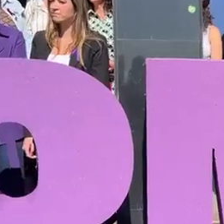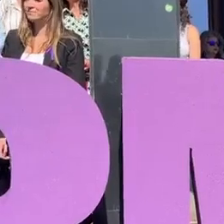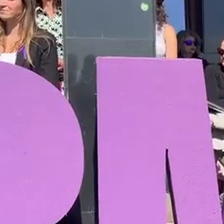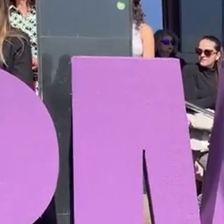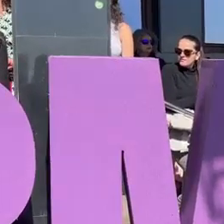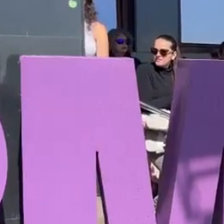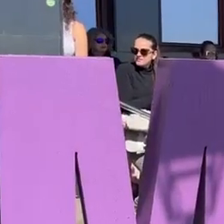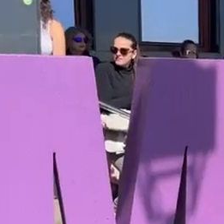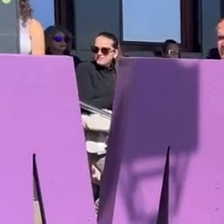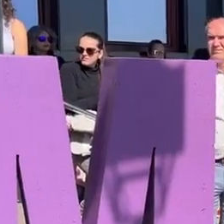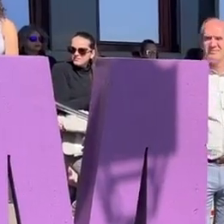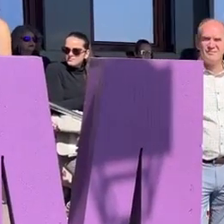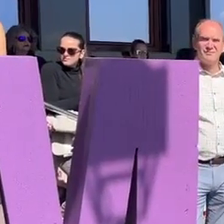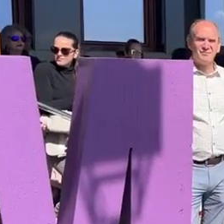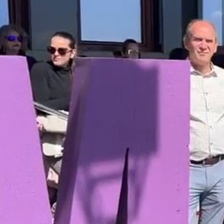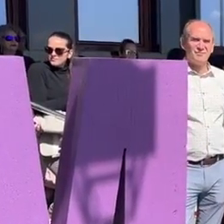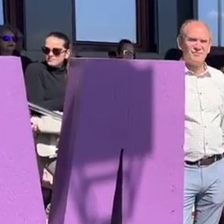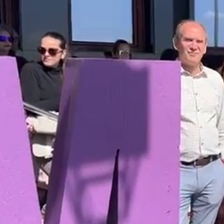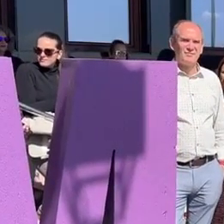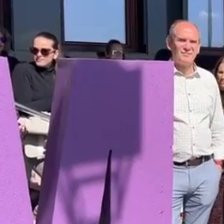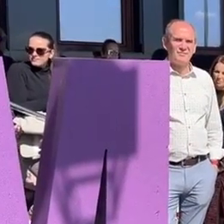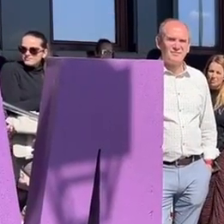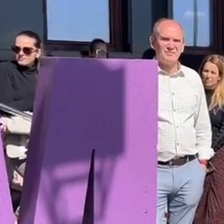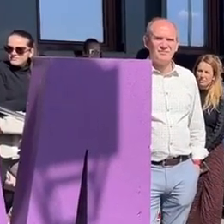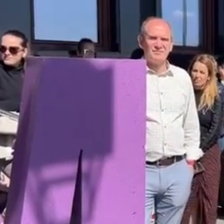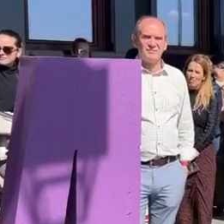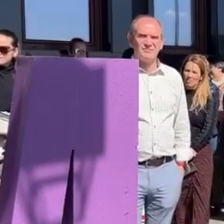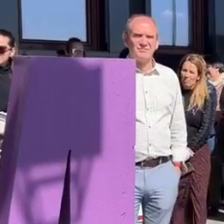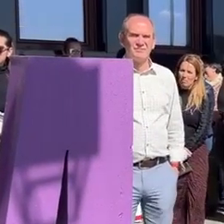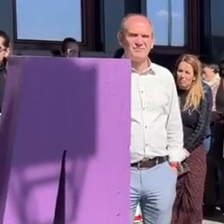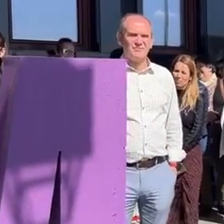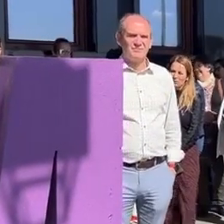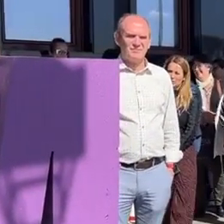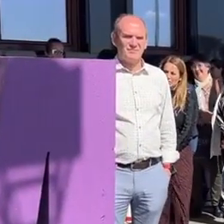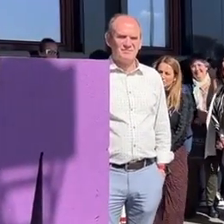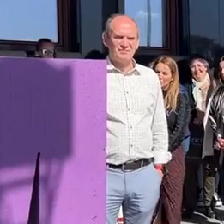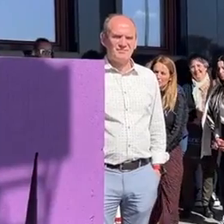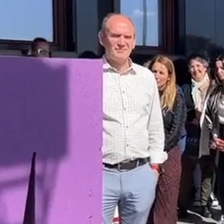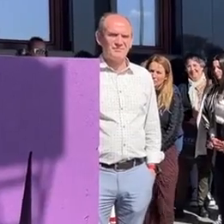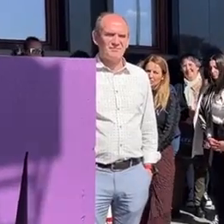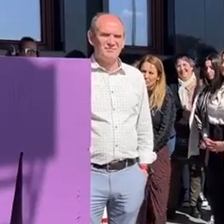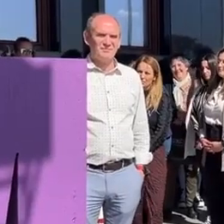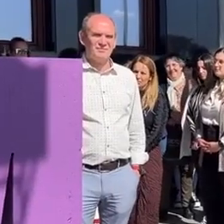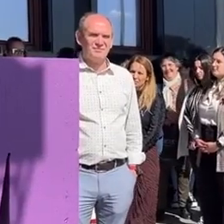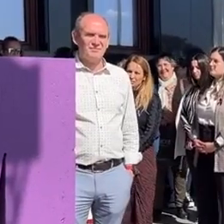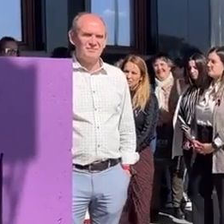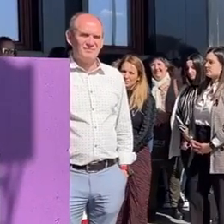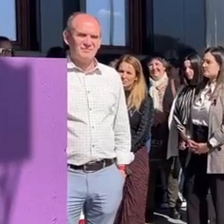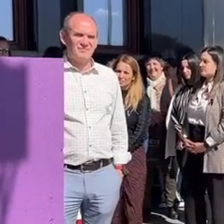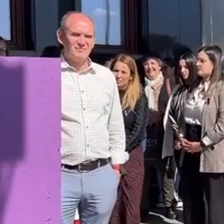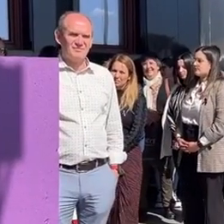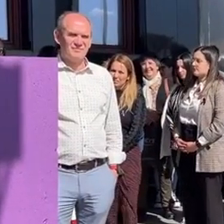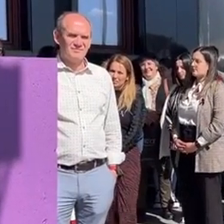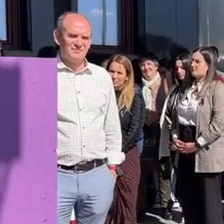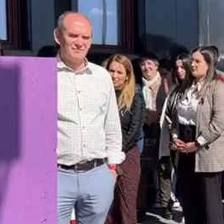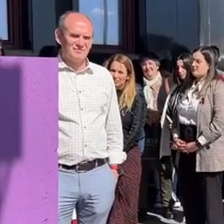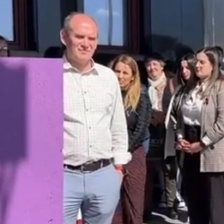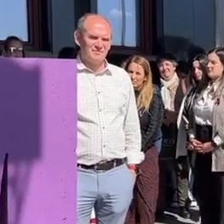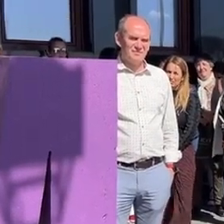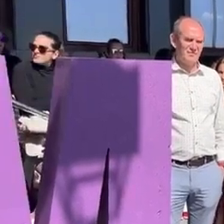importante implicación, compromiso y trabajo de los ayuntamientos de toda la isla, Dirección Insular de